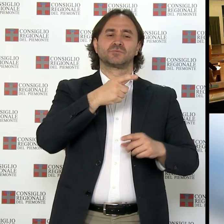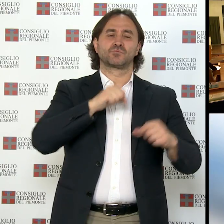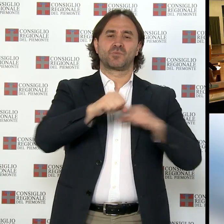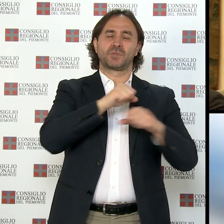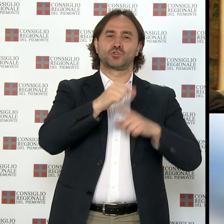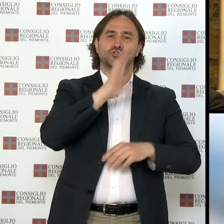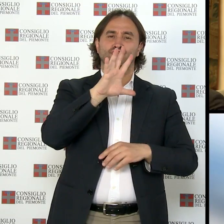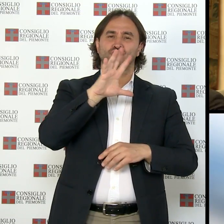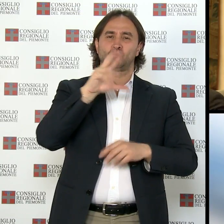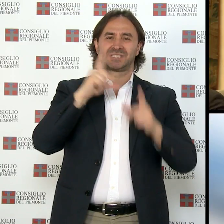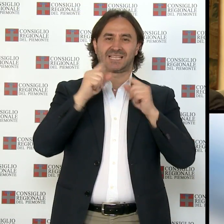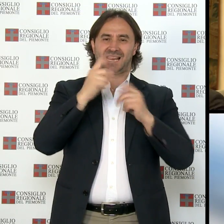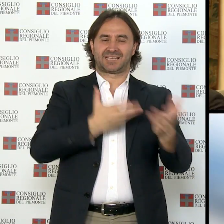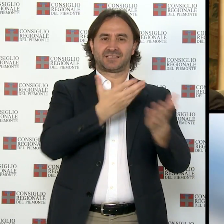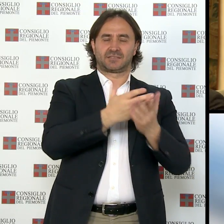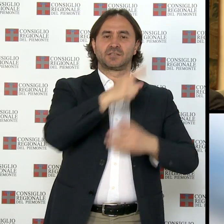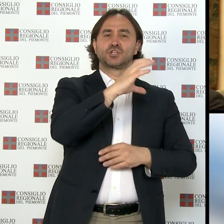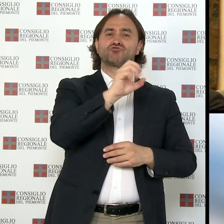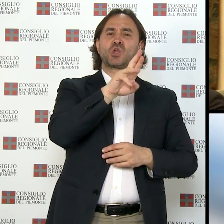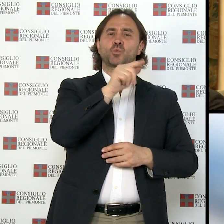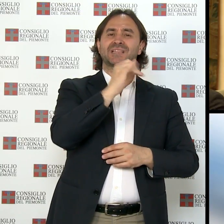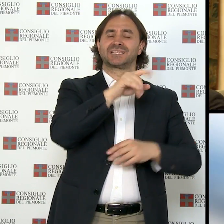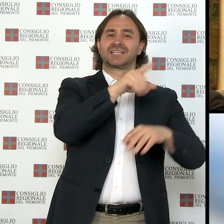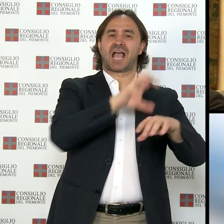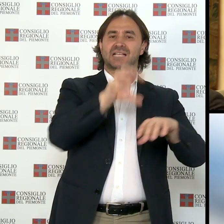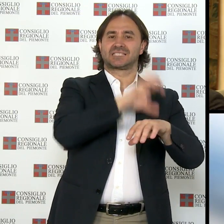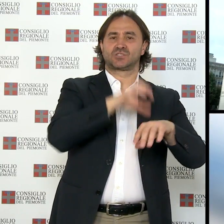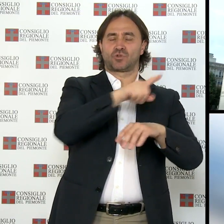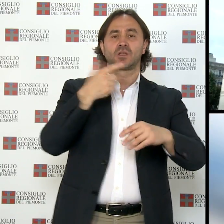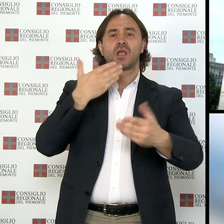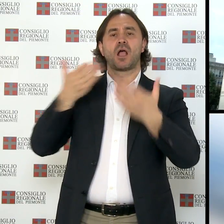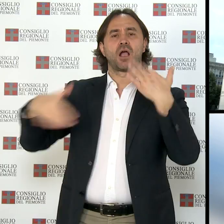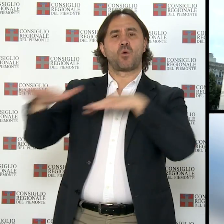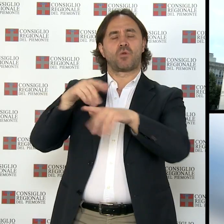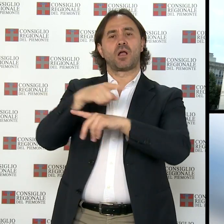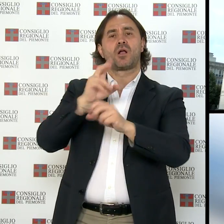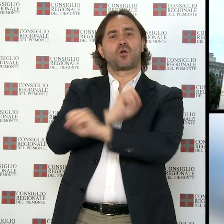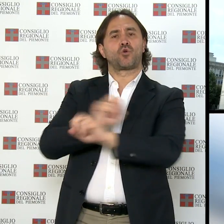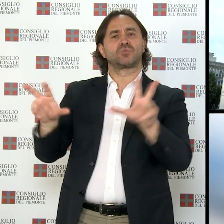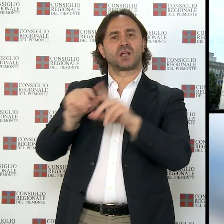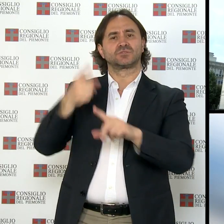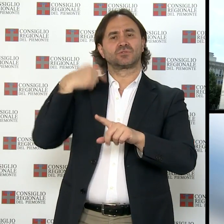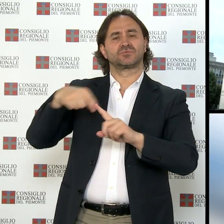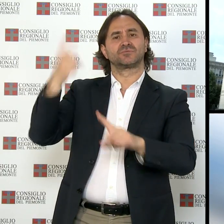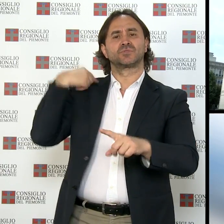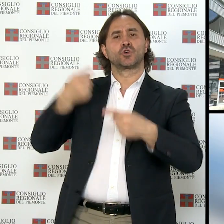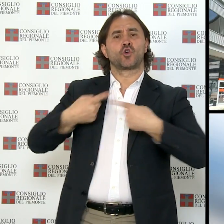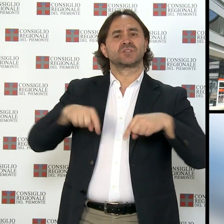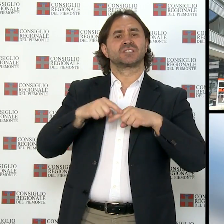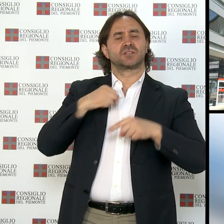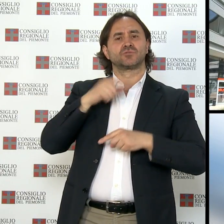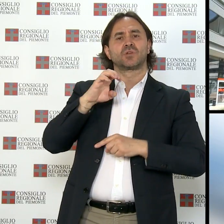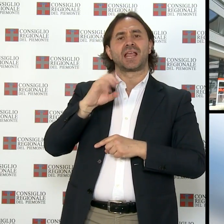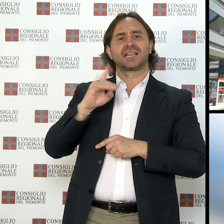Stelle, l'assessora all'Università Monica Cerutti ha svolto una comunicazione all'Aula sulla recente sentenza del Consiglio di Stato sul bando